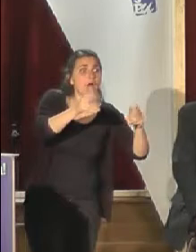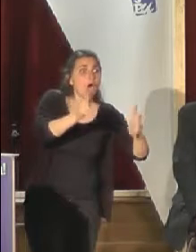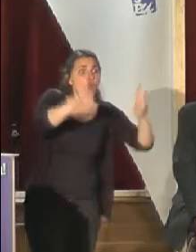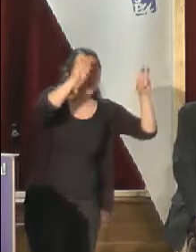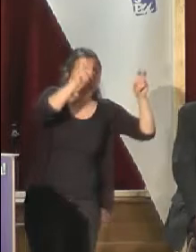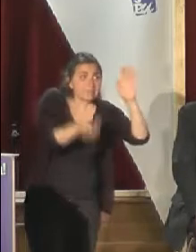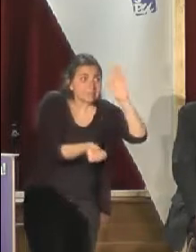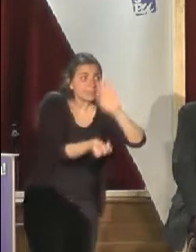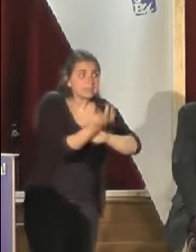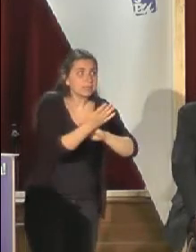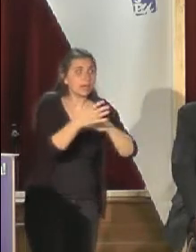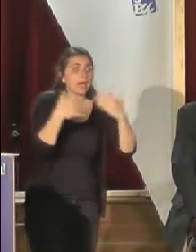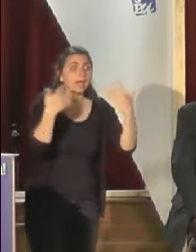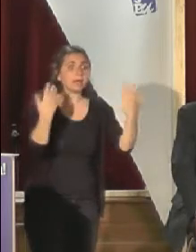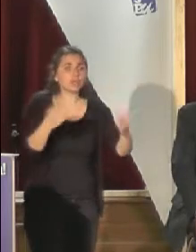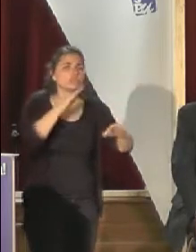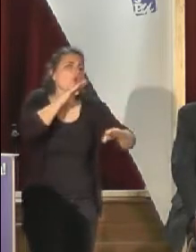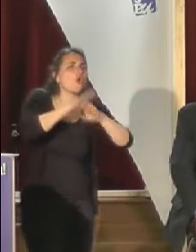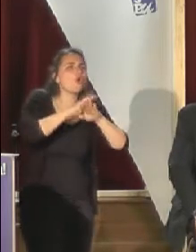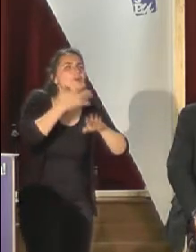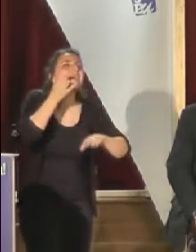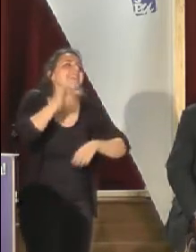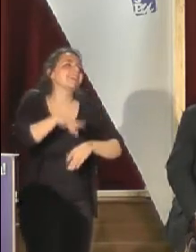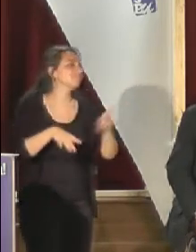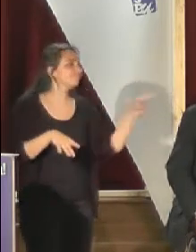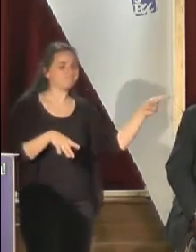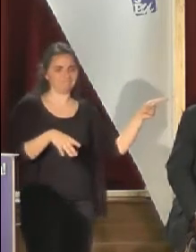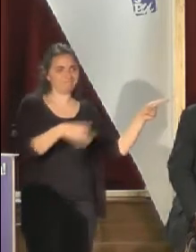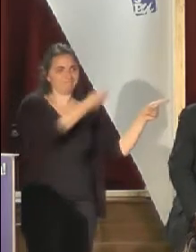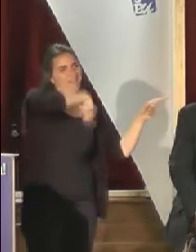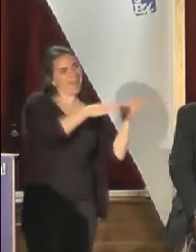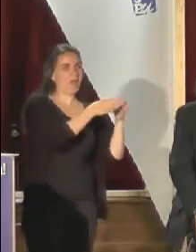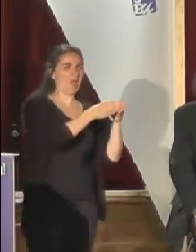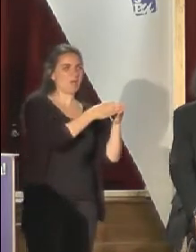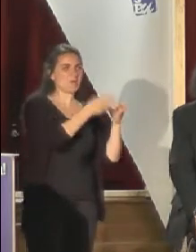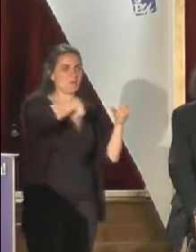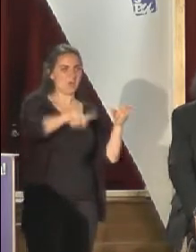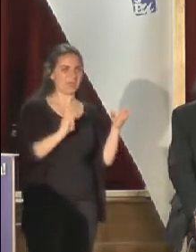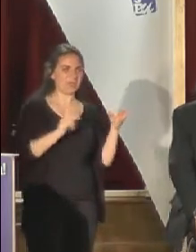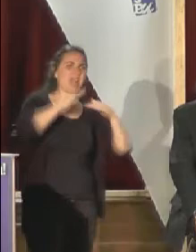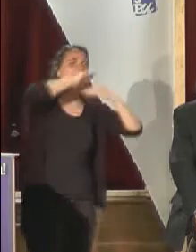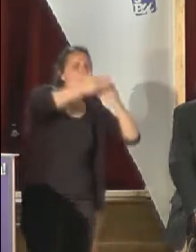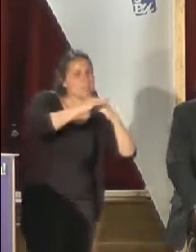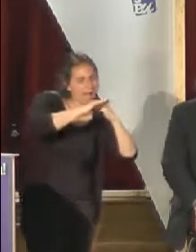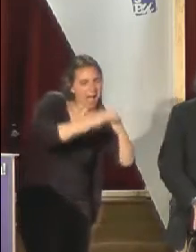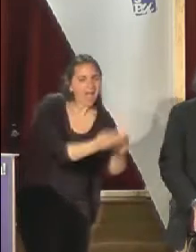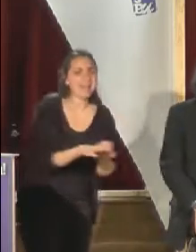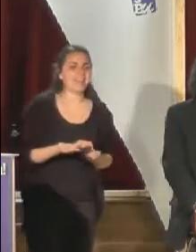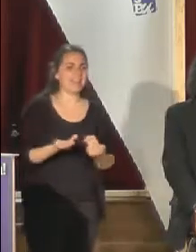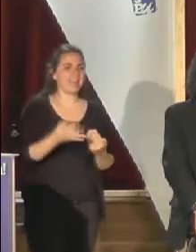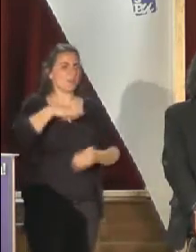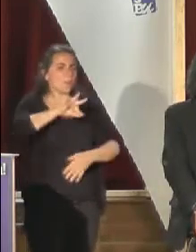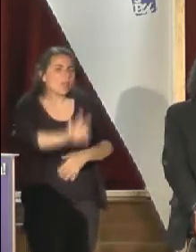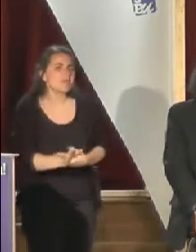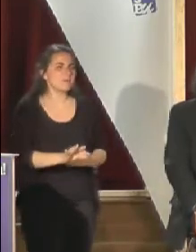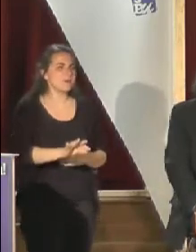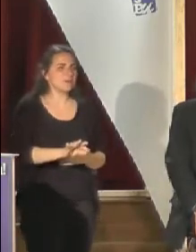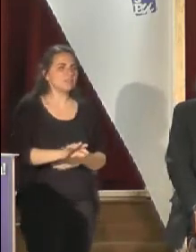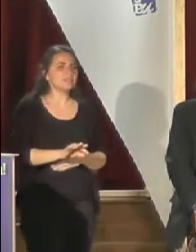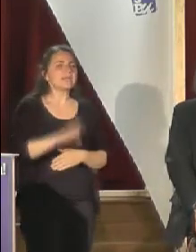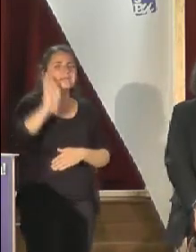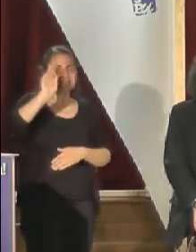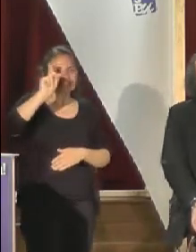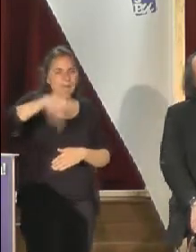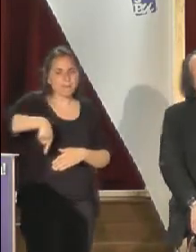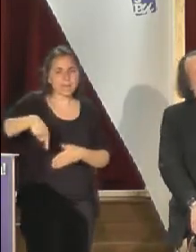investidura, xa sabíamos de que era culpa de todos nós. Das Mareas, de En Común Podem, dos de